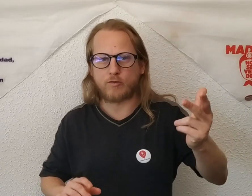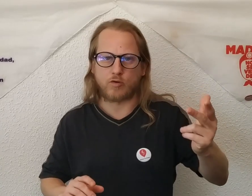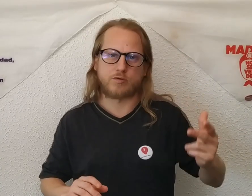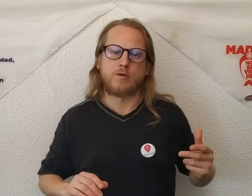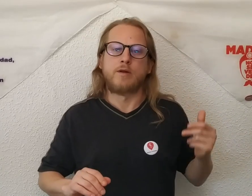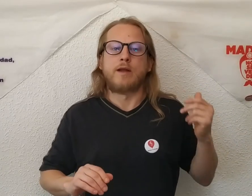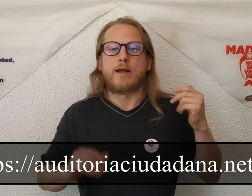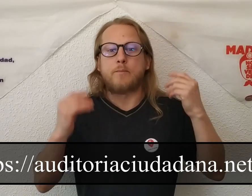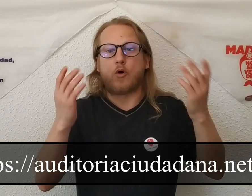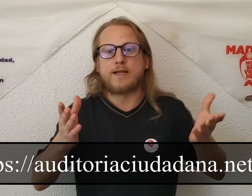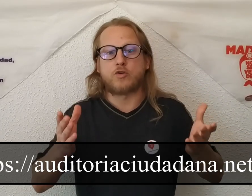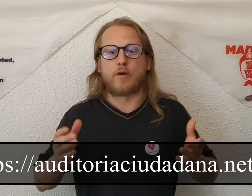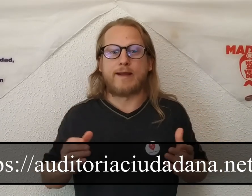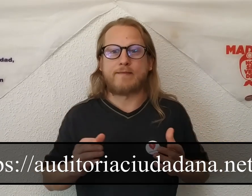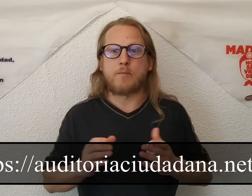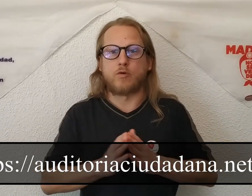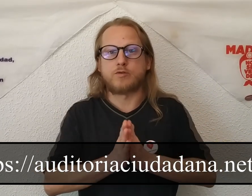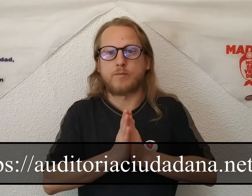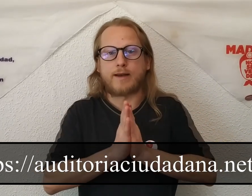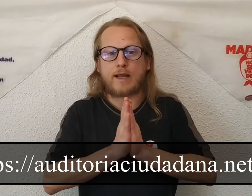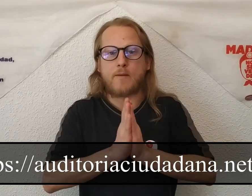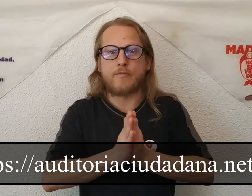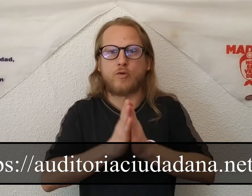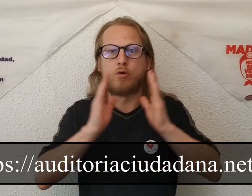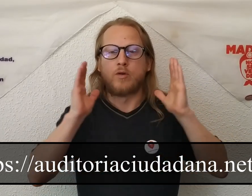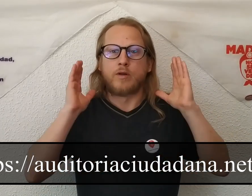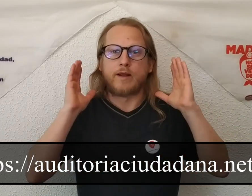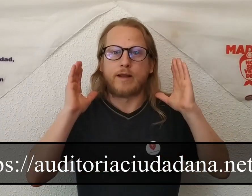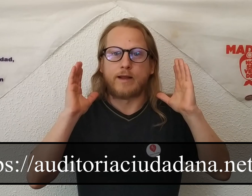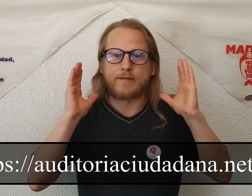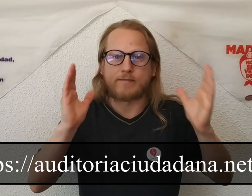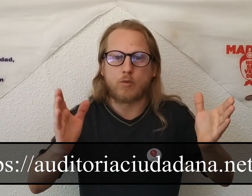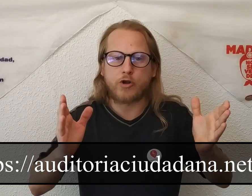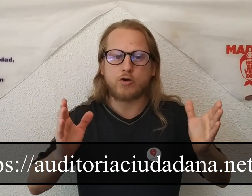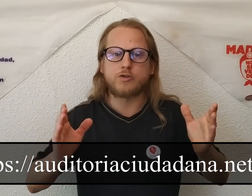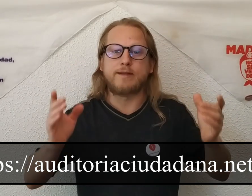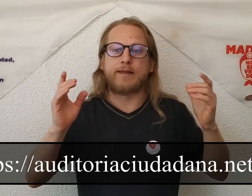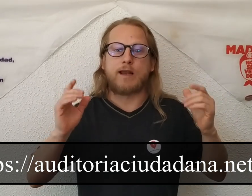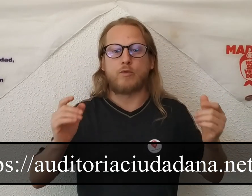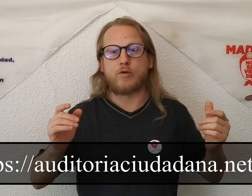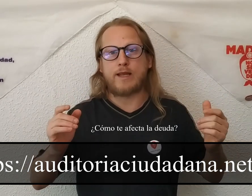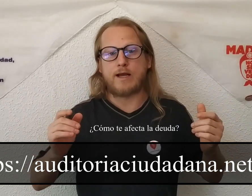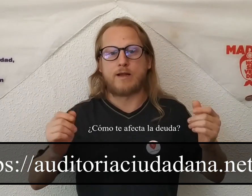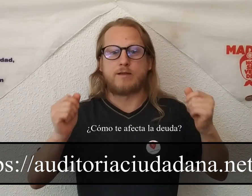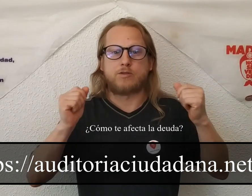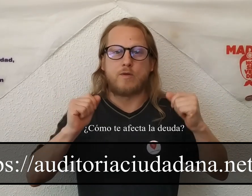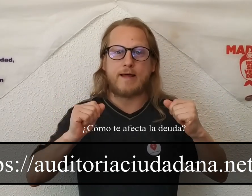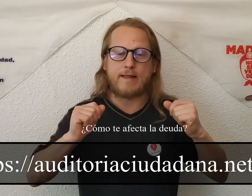alimentos. Por eso estamos recabando testimonios desde la Auditoría Ciudadana de la